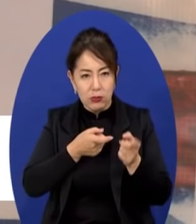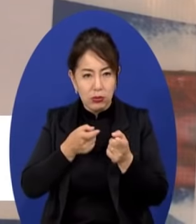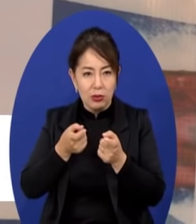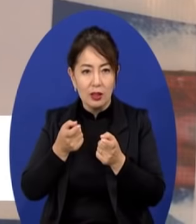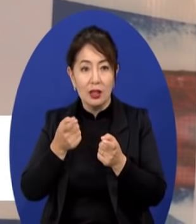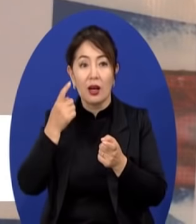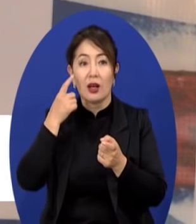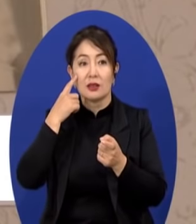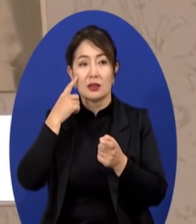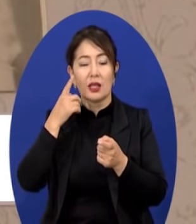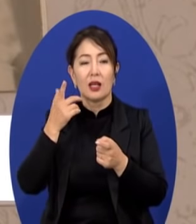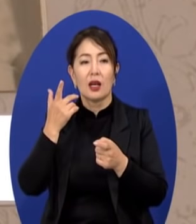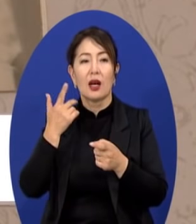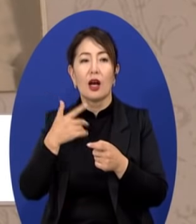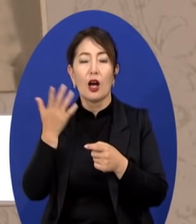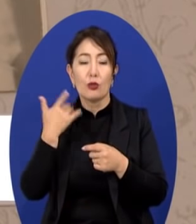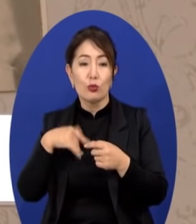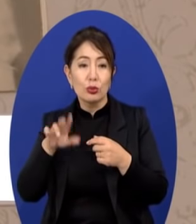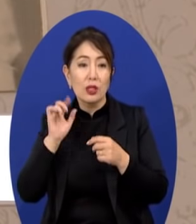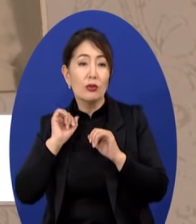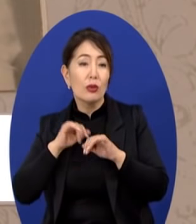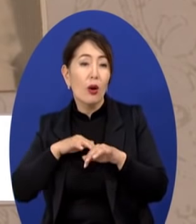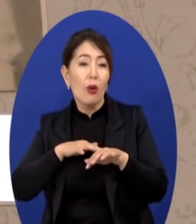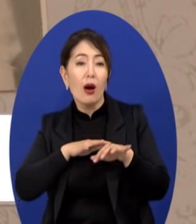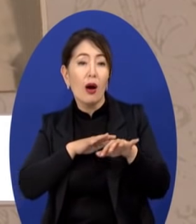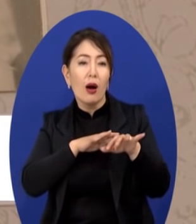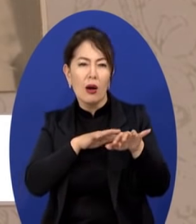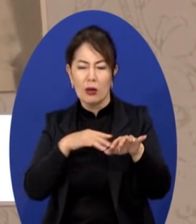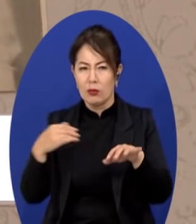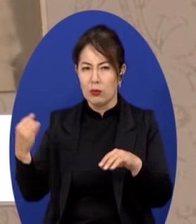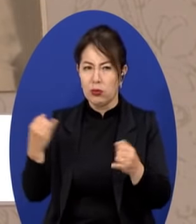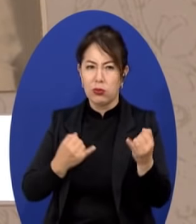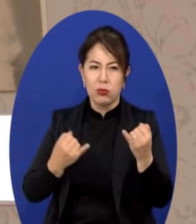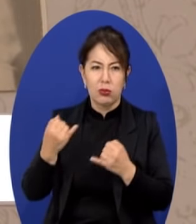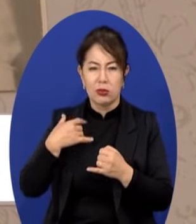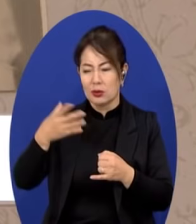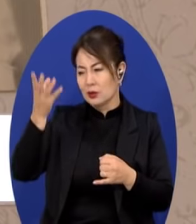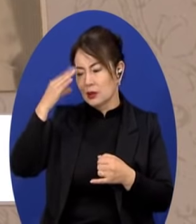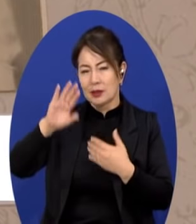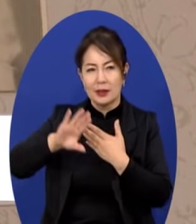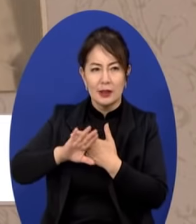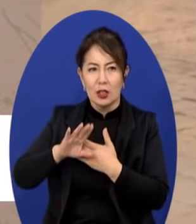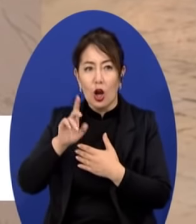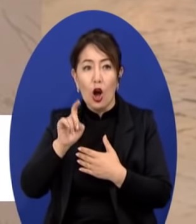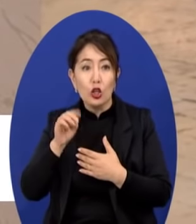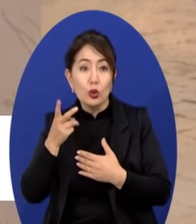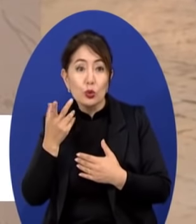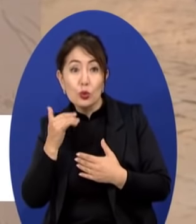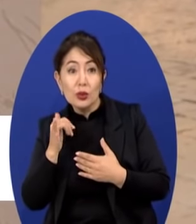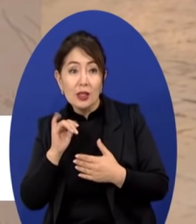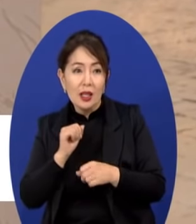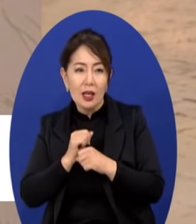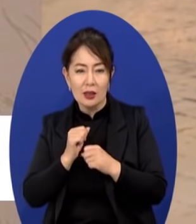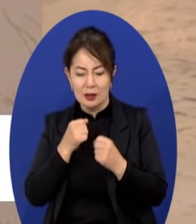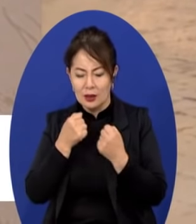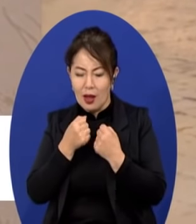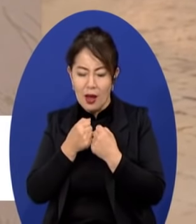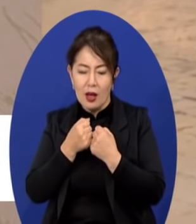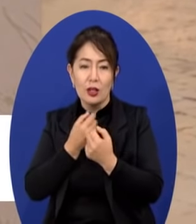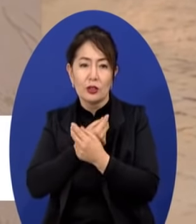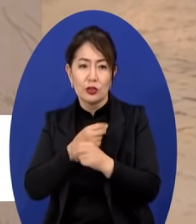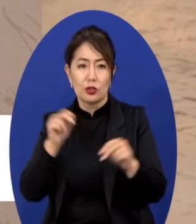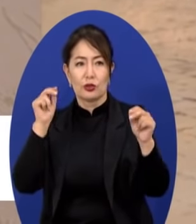Гэвч эргээд нутаг руугаа буцах замд байнгал хорлон сүдэх ажиллагаа гарахгүй хэмээн болгоомжилж, дайны тэр их зүтэргээг